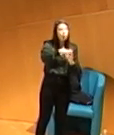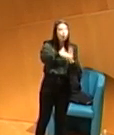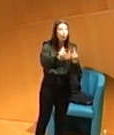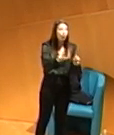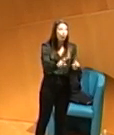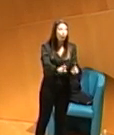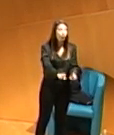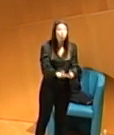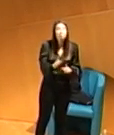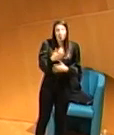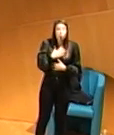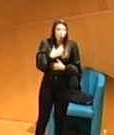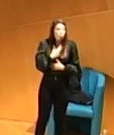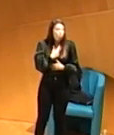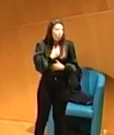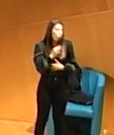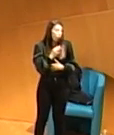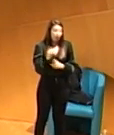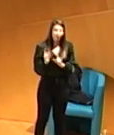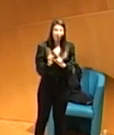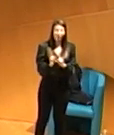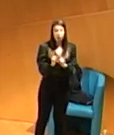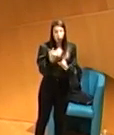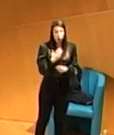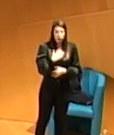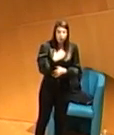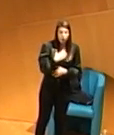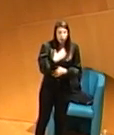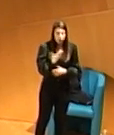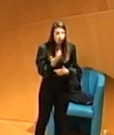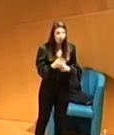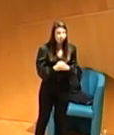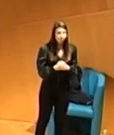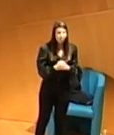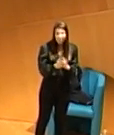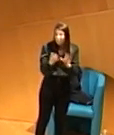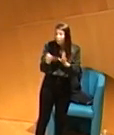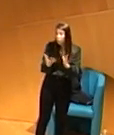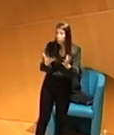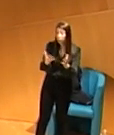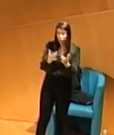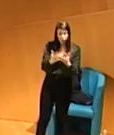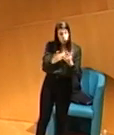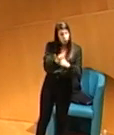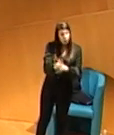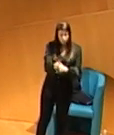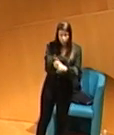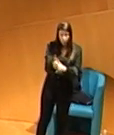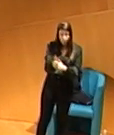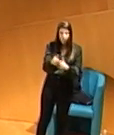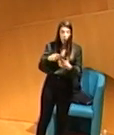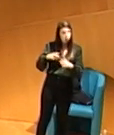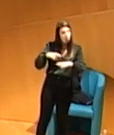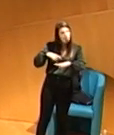j'ai peur, toujours, j'ai peur de sortir avec elle. Et ce qui est même fou, c'est que Géraldine, elle a un handicap, elle